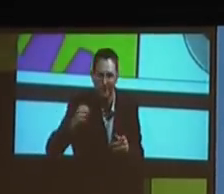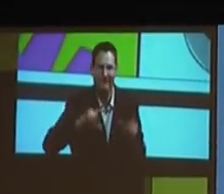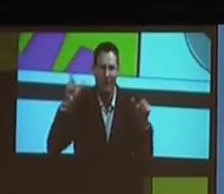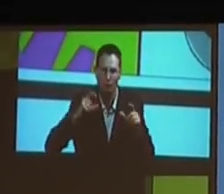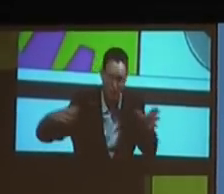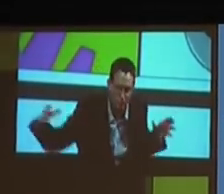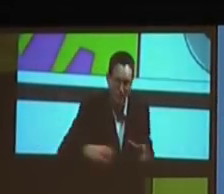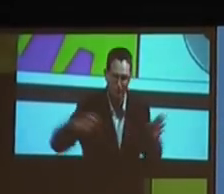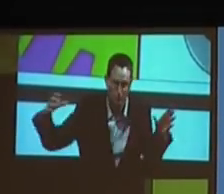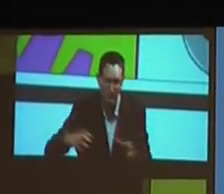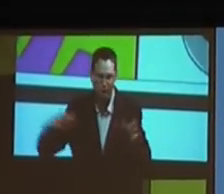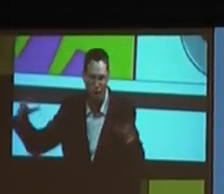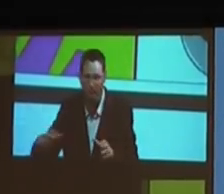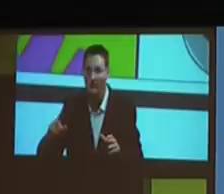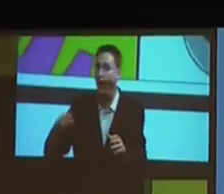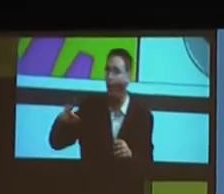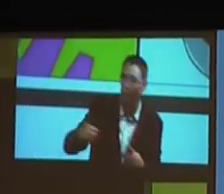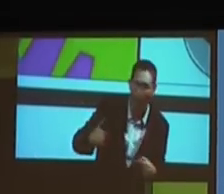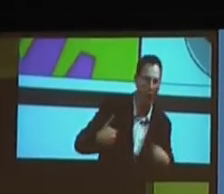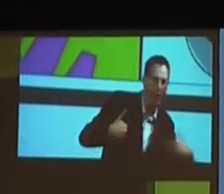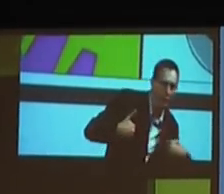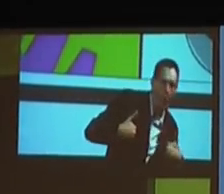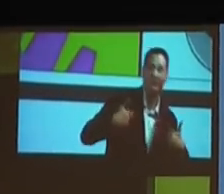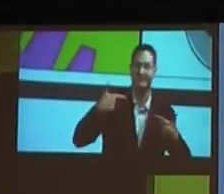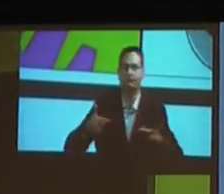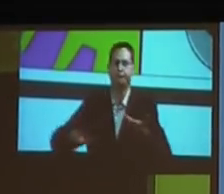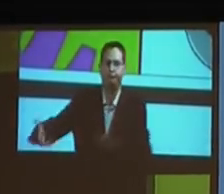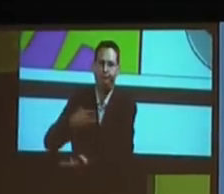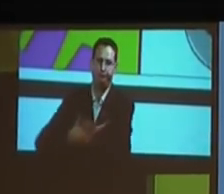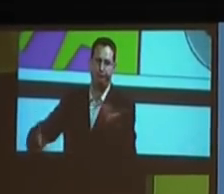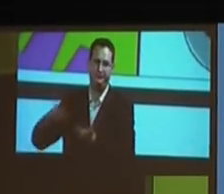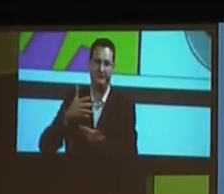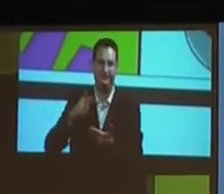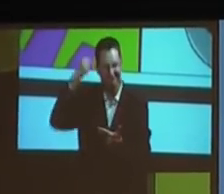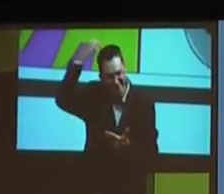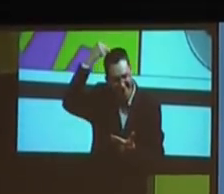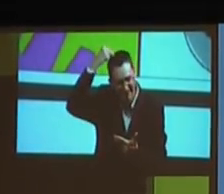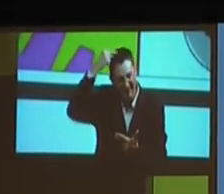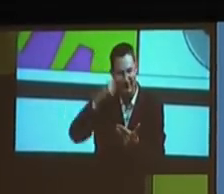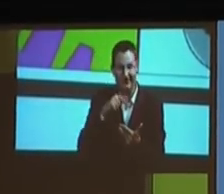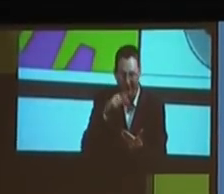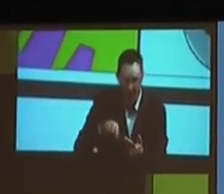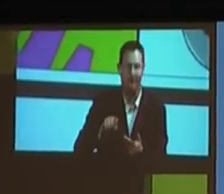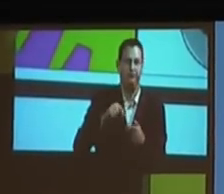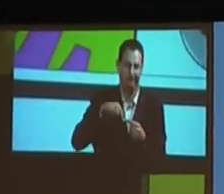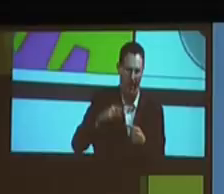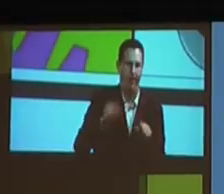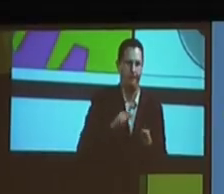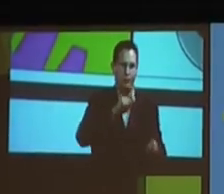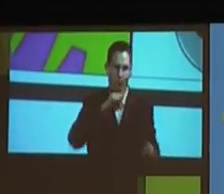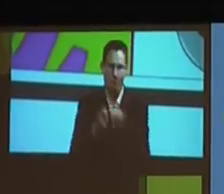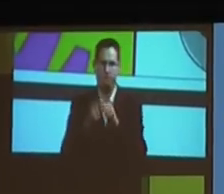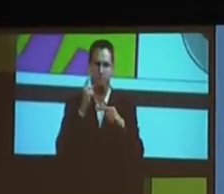Und es ist vielleicht wichtig, dass wir nicht nur immer Veranstaltungen für uns machen, dass wir nicht nur immer im eigenen